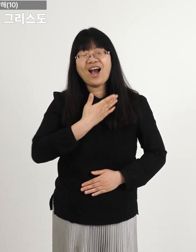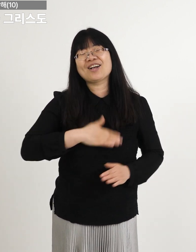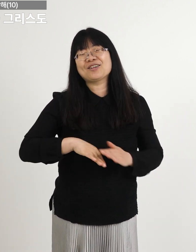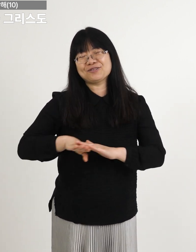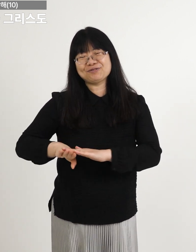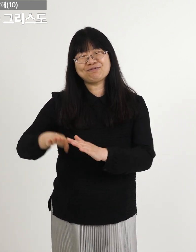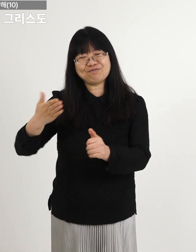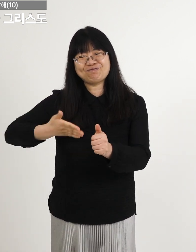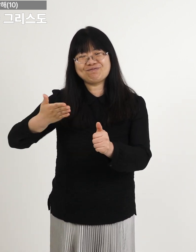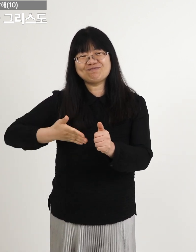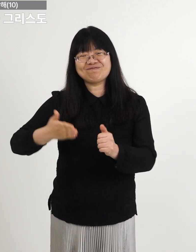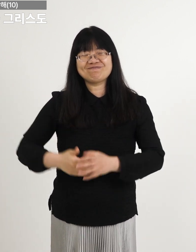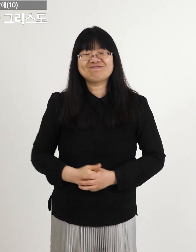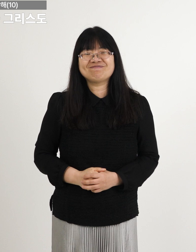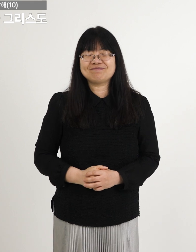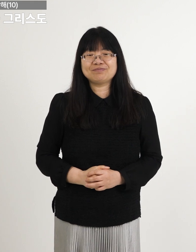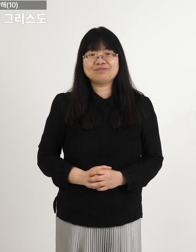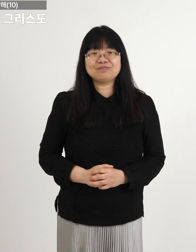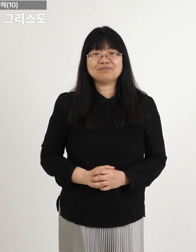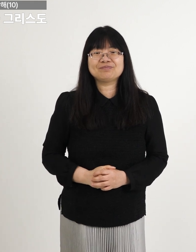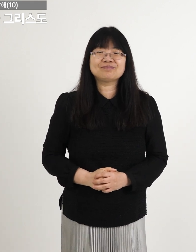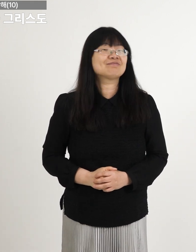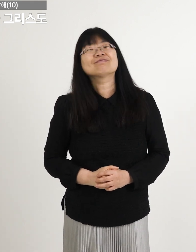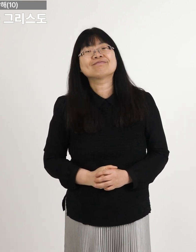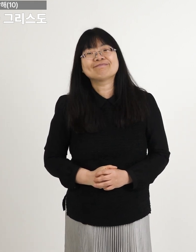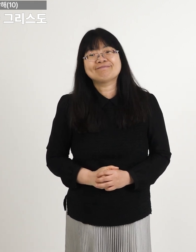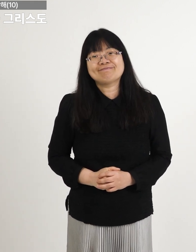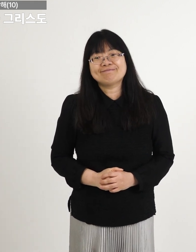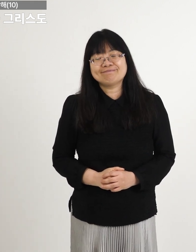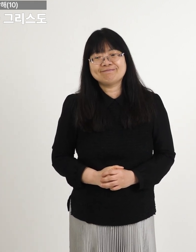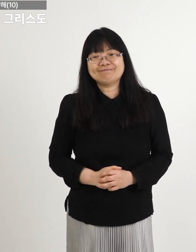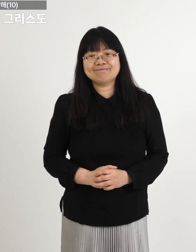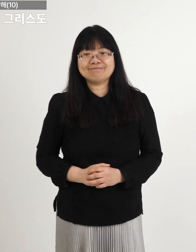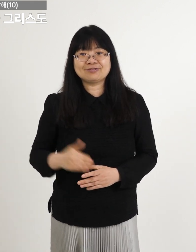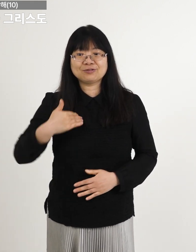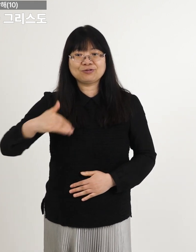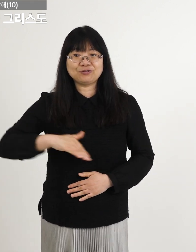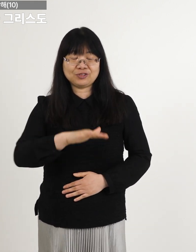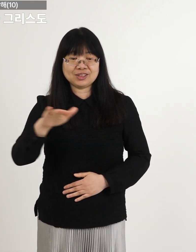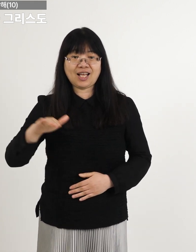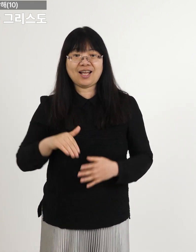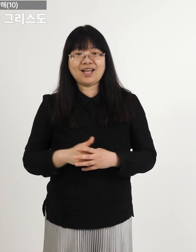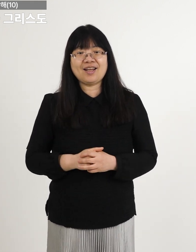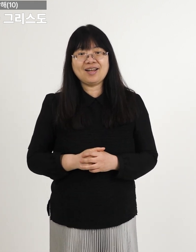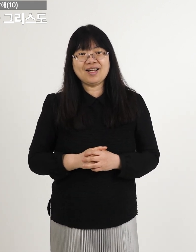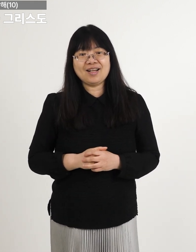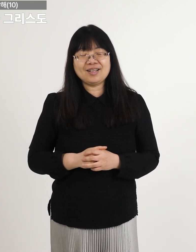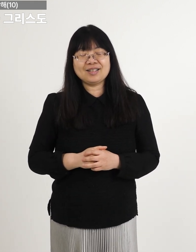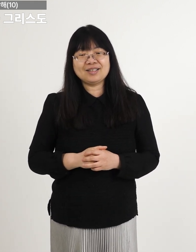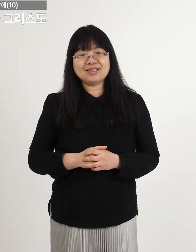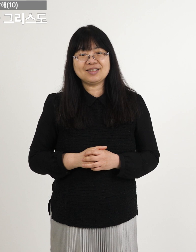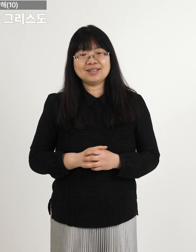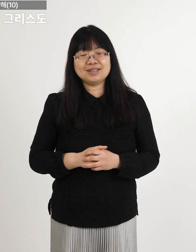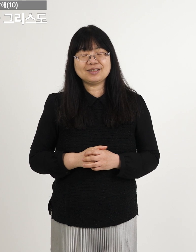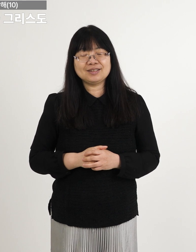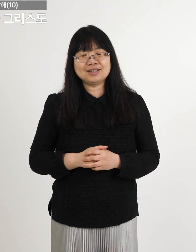바랍니다. 자, 그런데 우리가 이 소개를